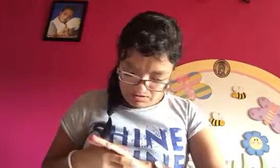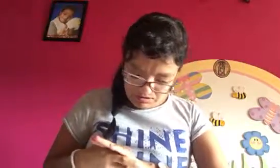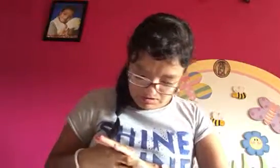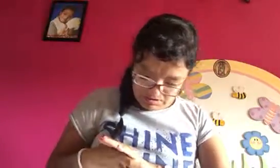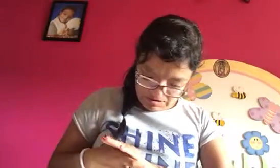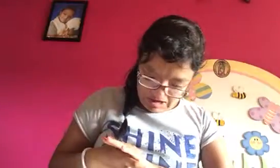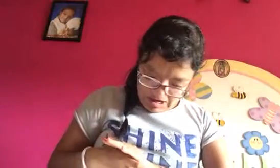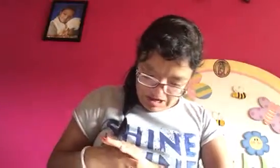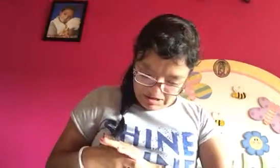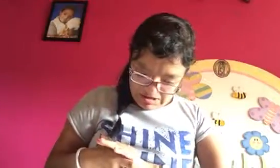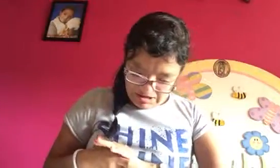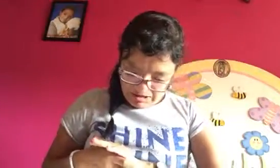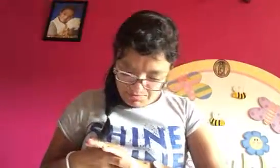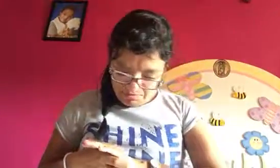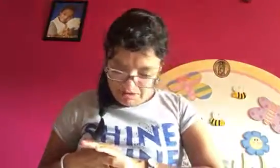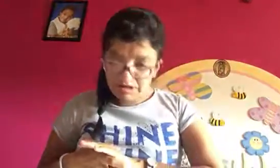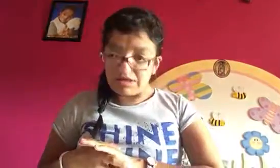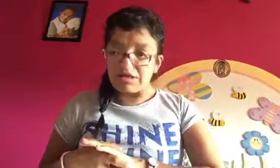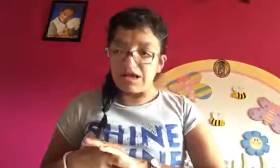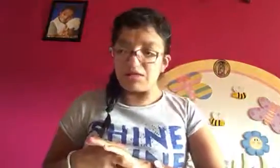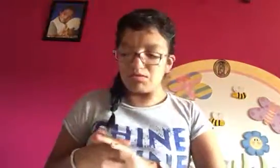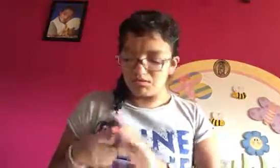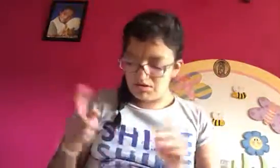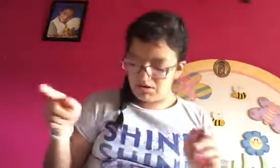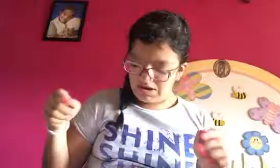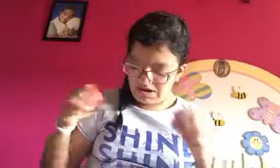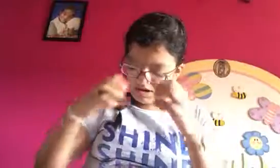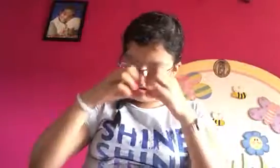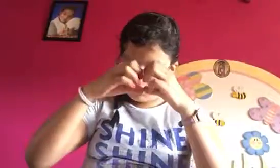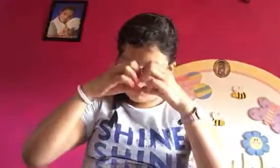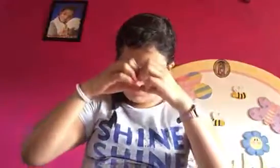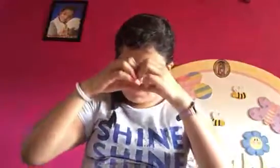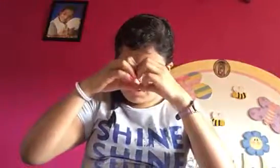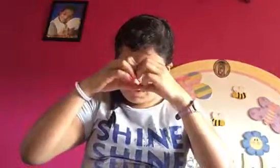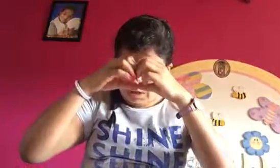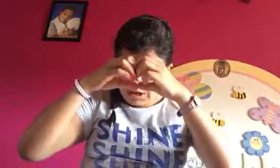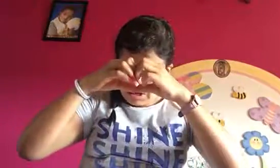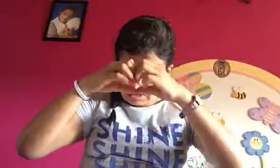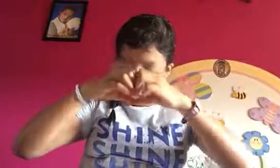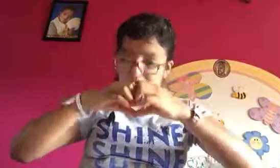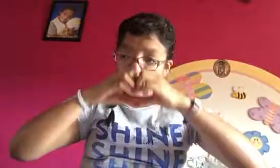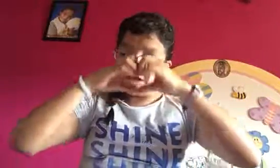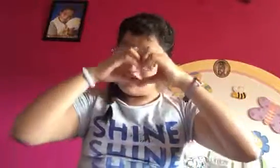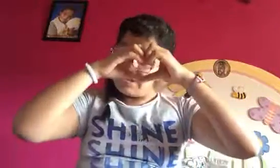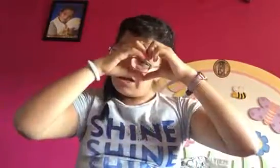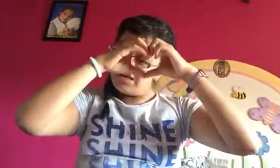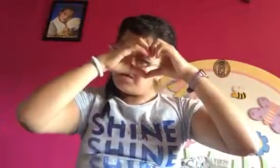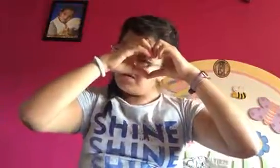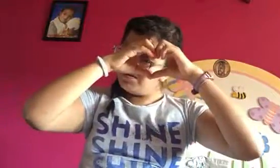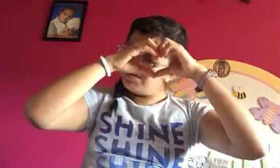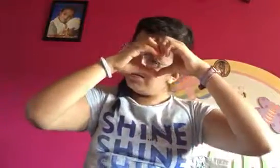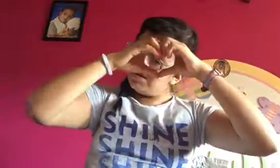sol, dale vuelta a tu corazón, llénalo de